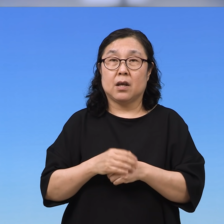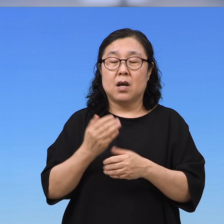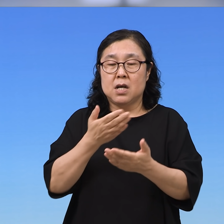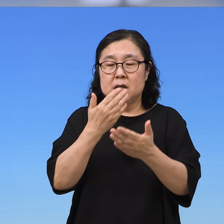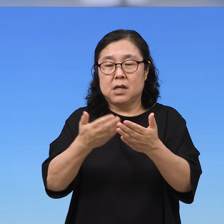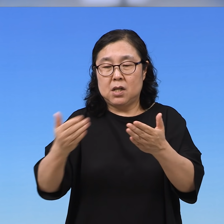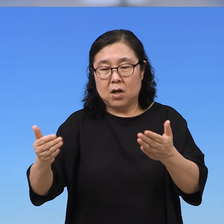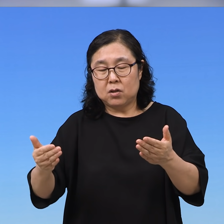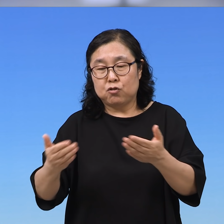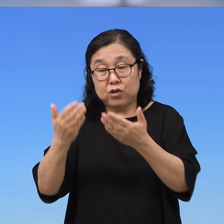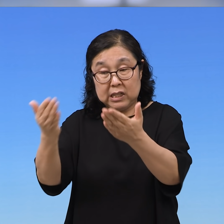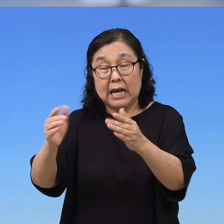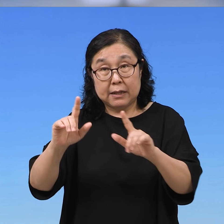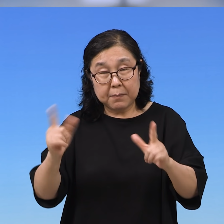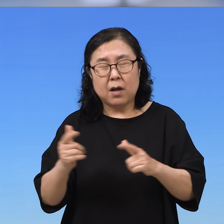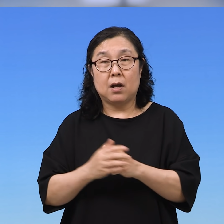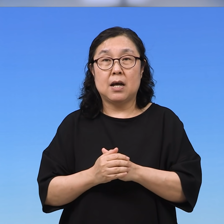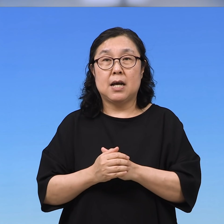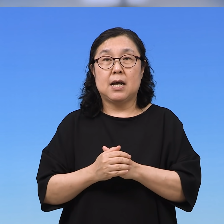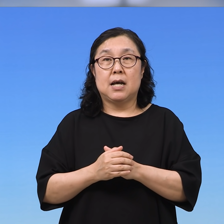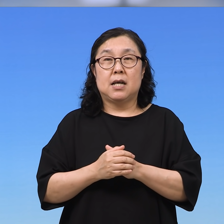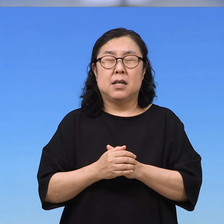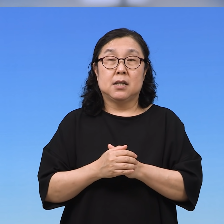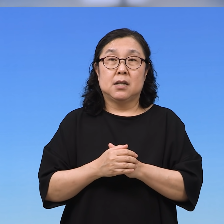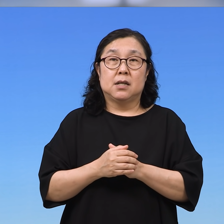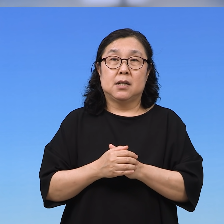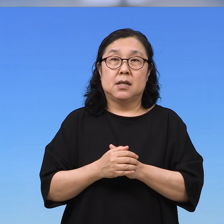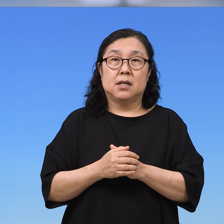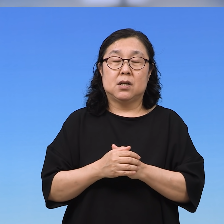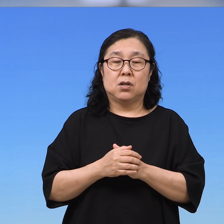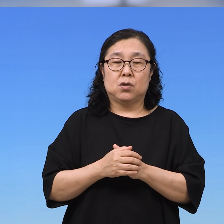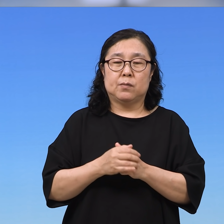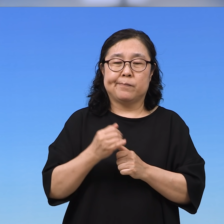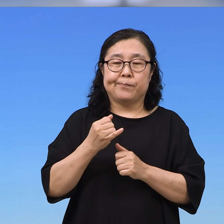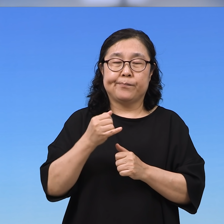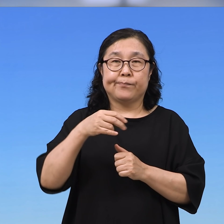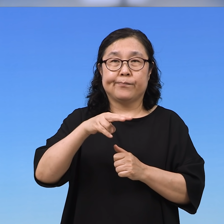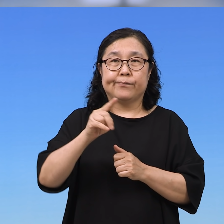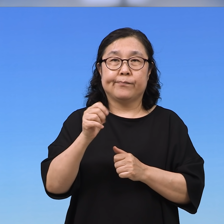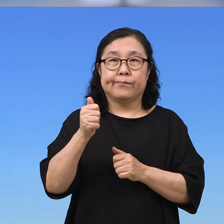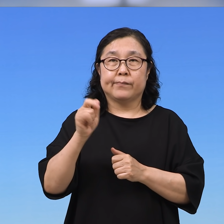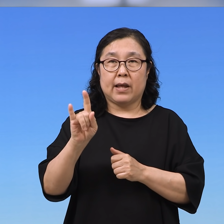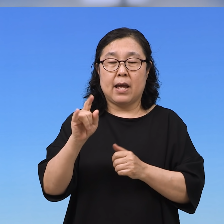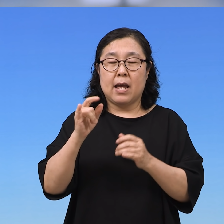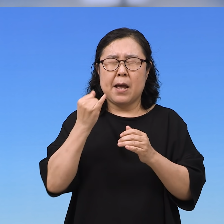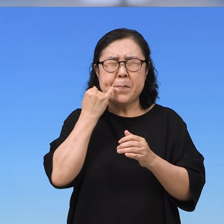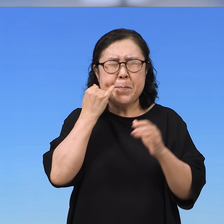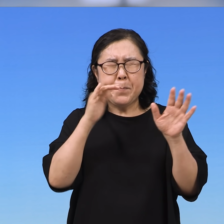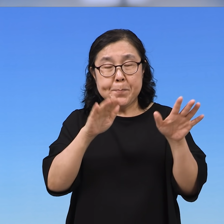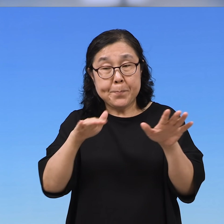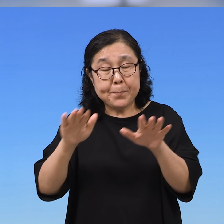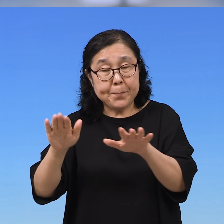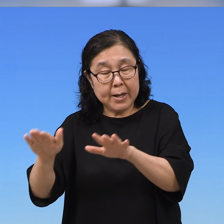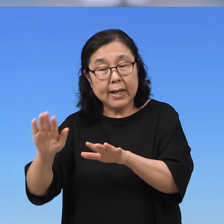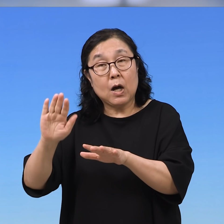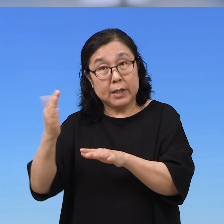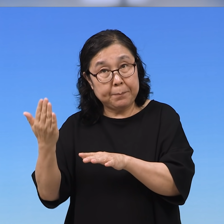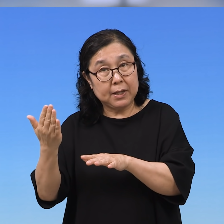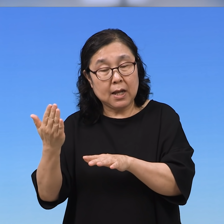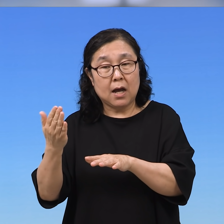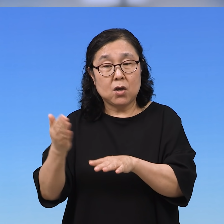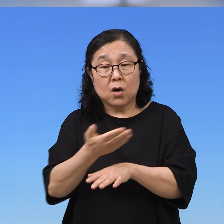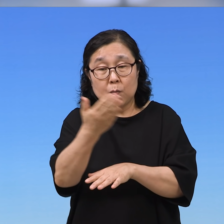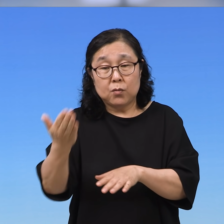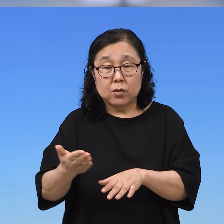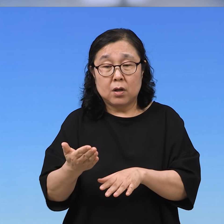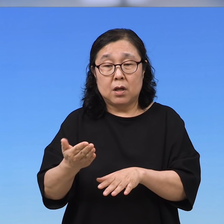여러분, 이거 흘려보내지 않으면요, 사해바다가 돼요. 설마 여러분 인생이 사해바다 같기를 원하는 분